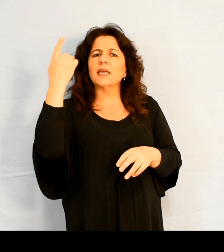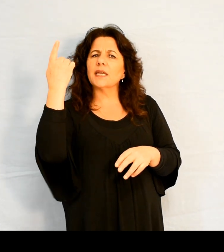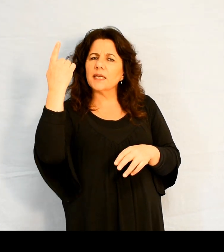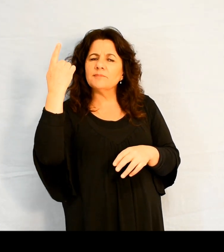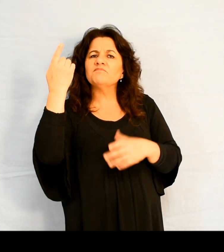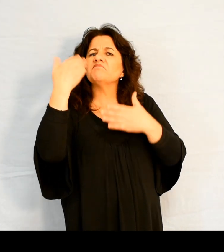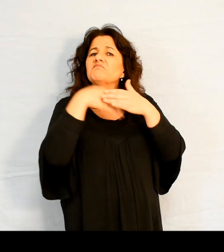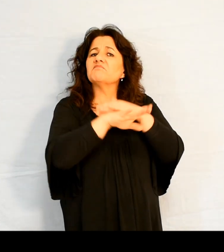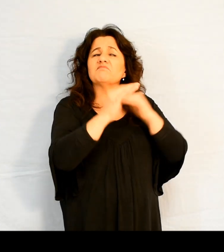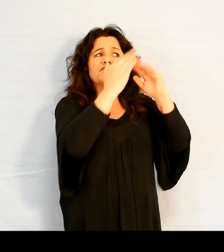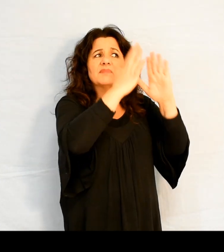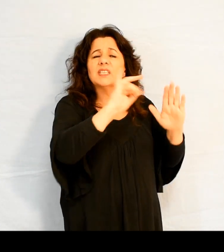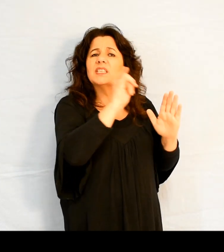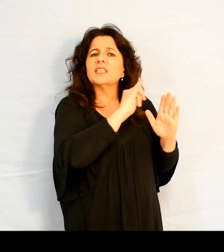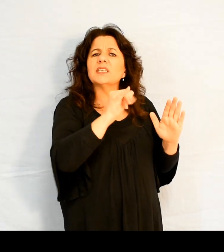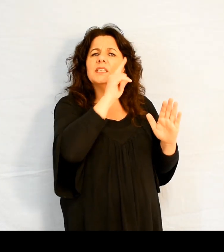prit la parole et dit